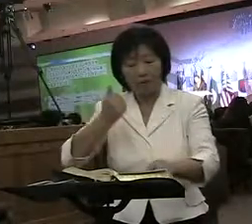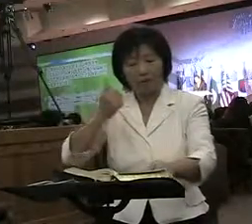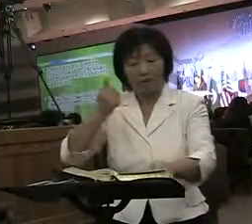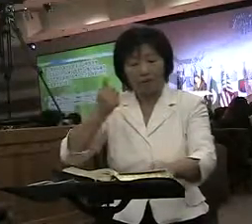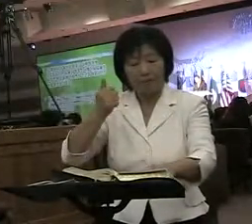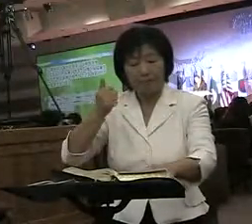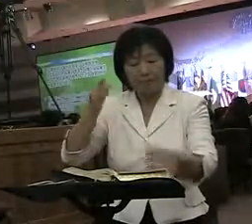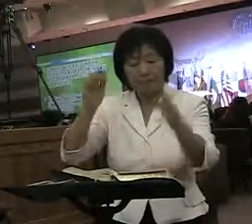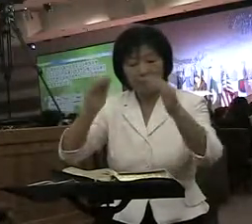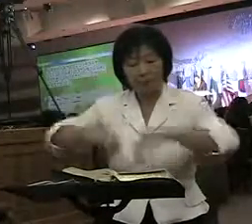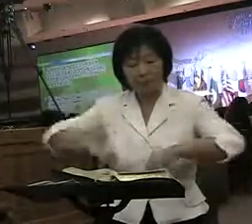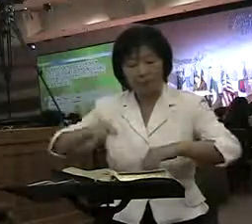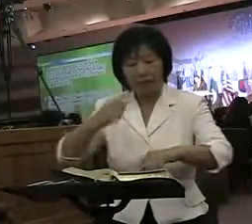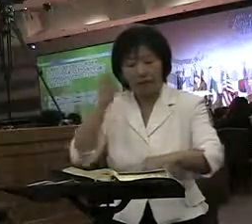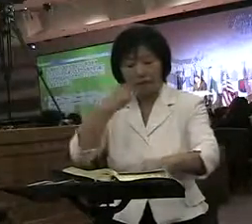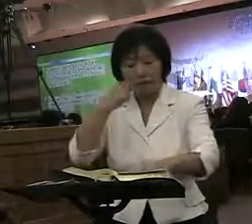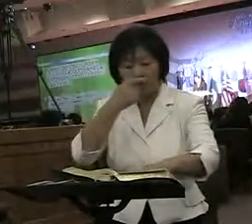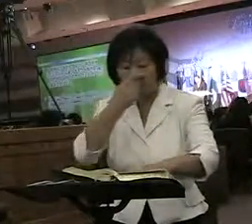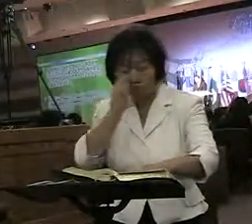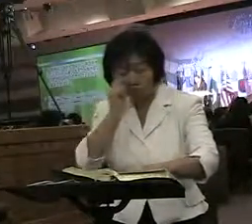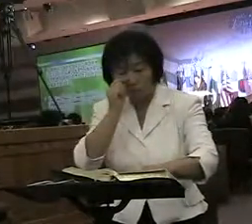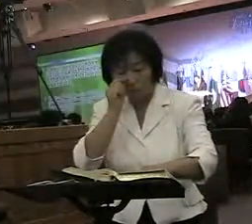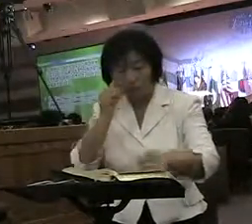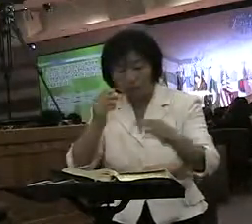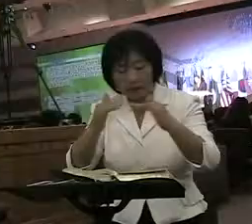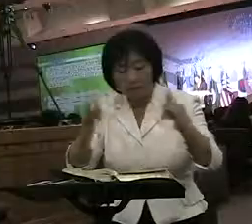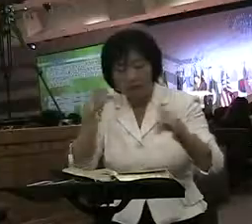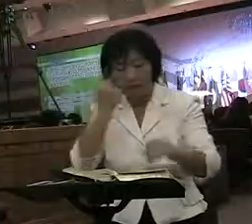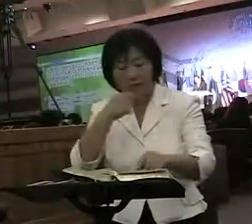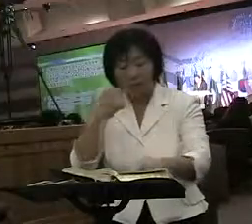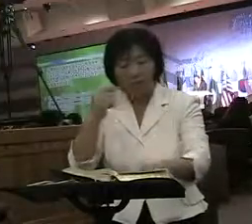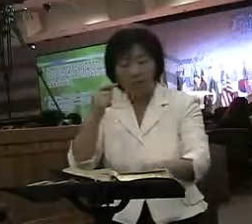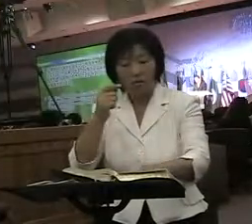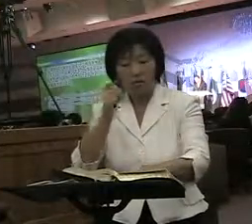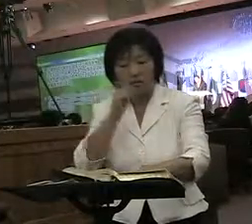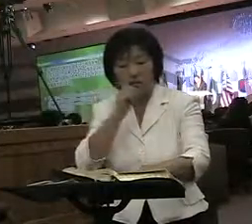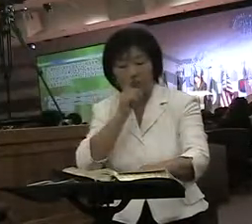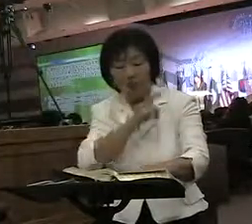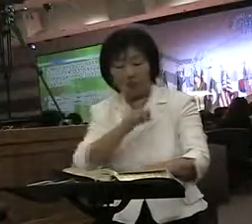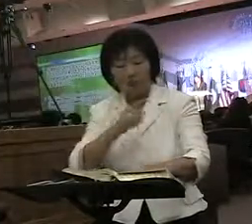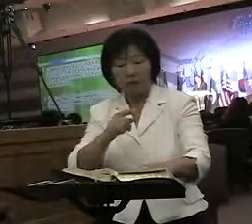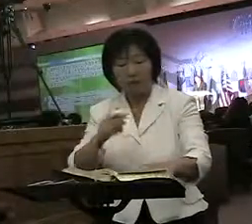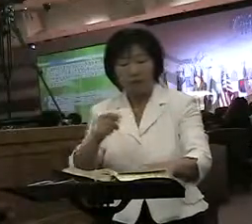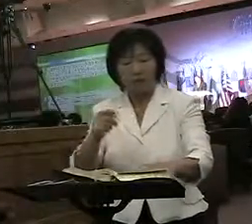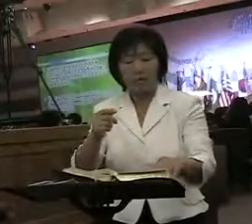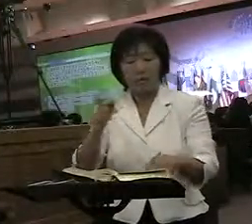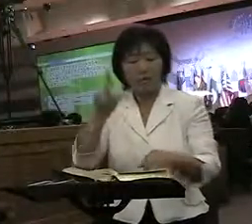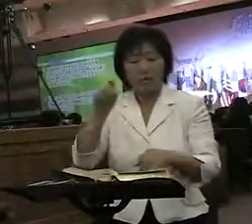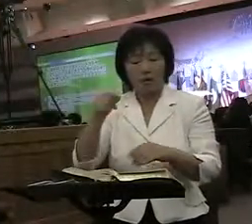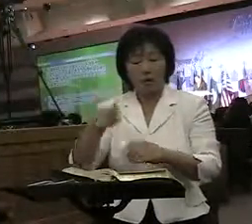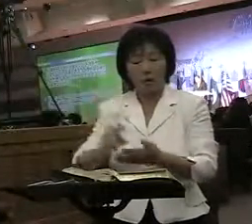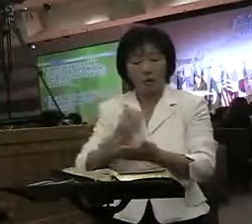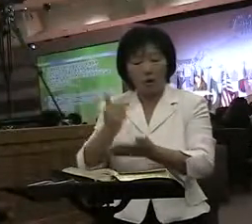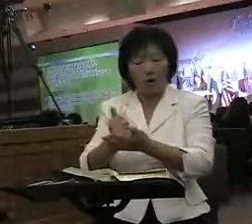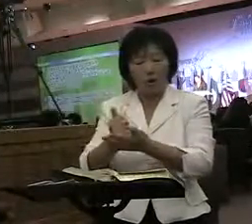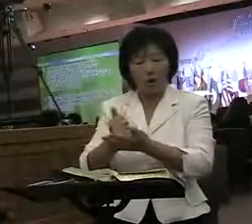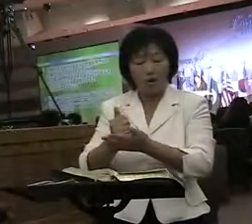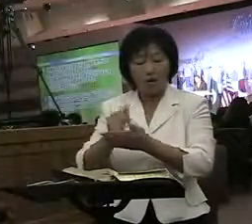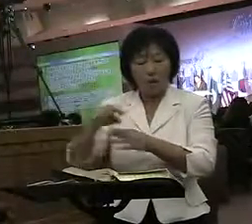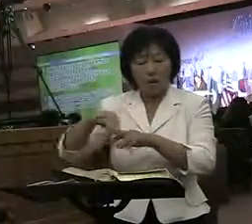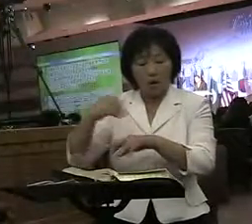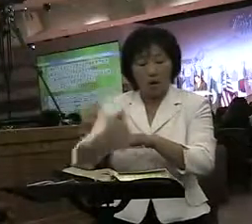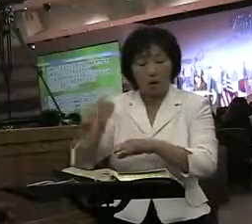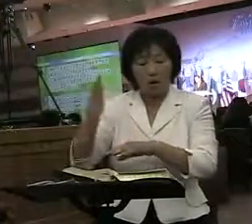입술이 부정한 백성 중에 거하면서 만군의 여호와이신 왕을 배웠음이로다. 내 사람의 하나가 화저로